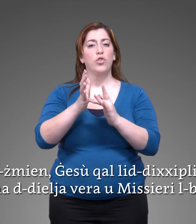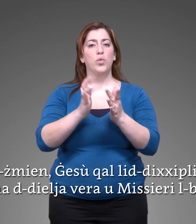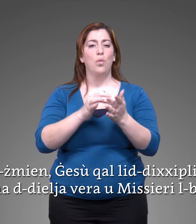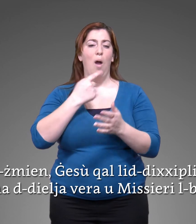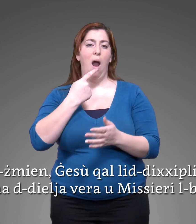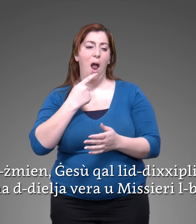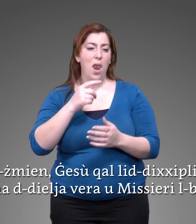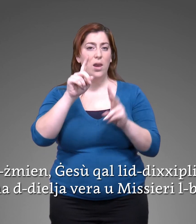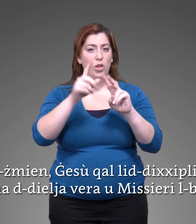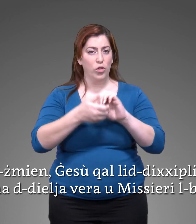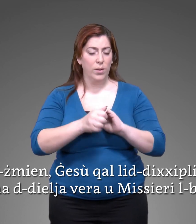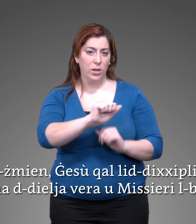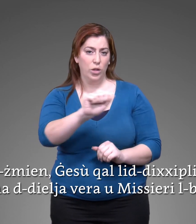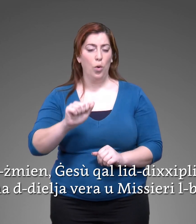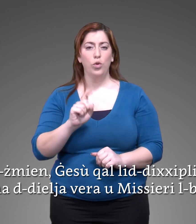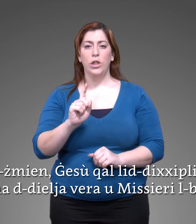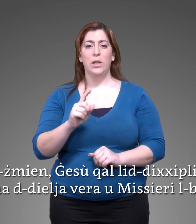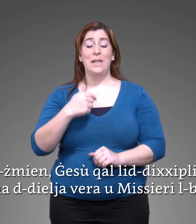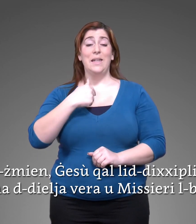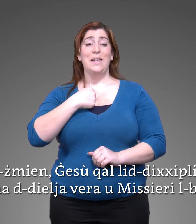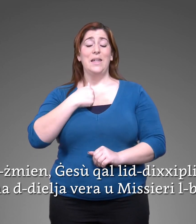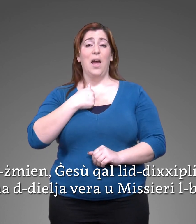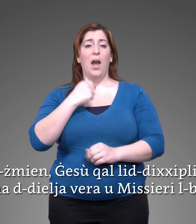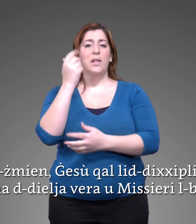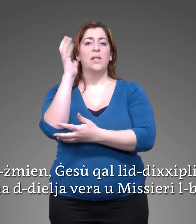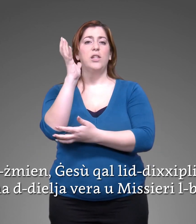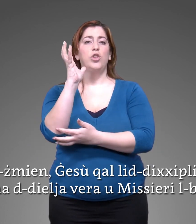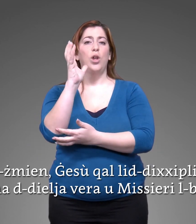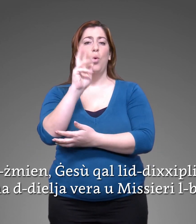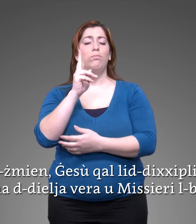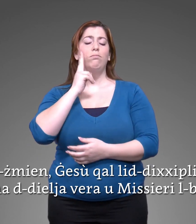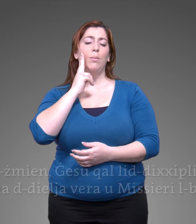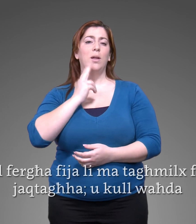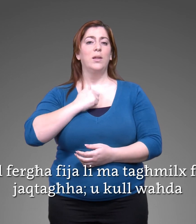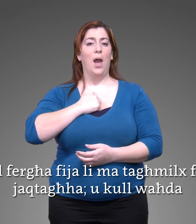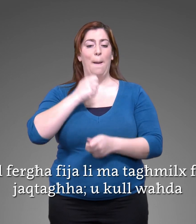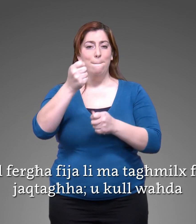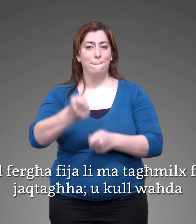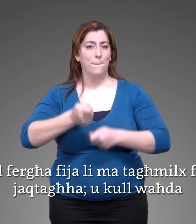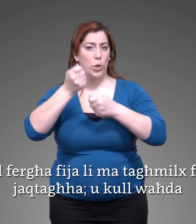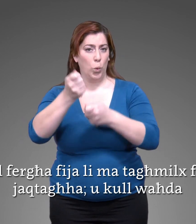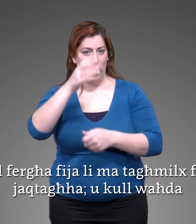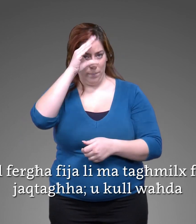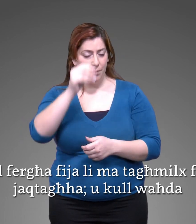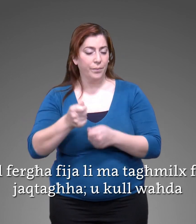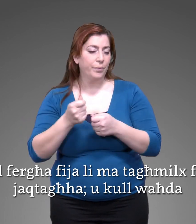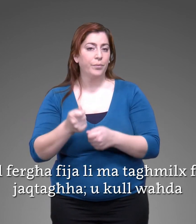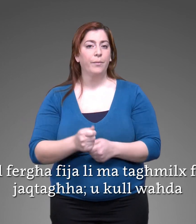Jiena d-dilia vera U missir l-bidwi Kul ferra fiħ li ma tamilx